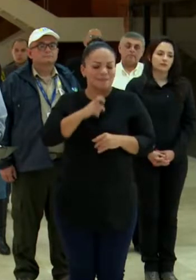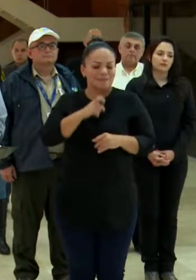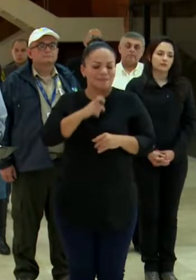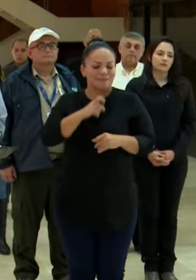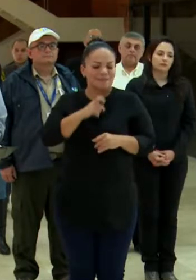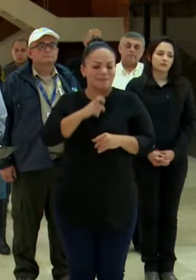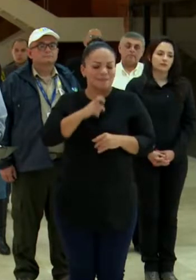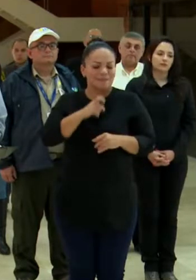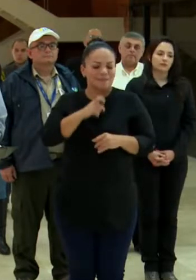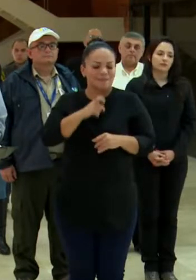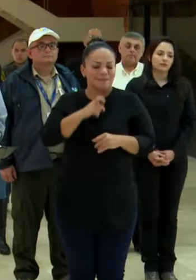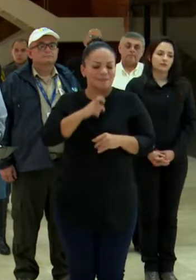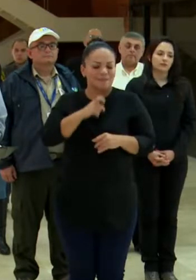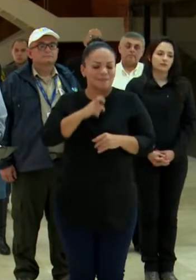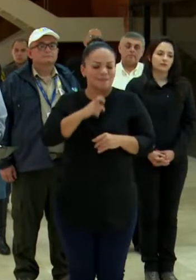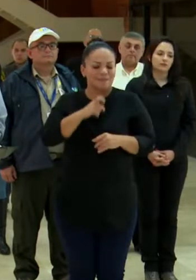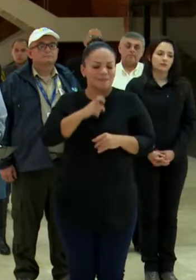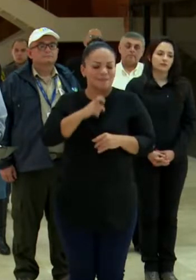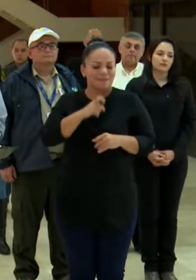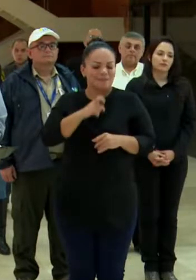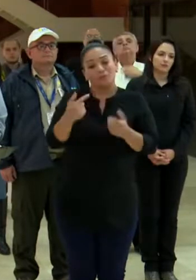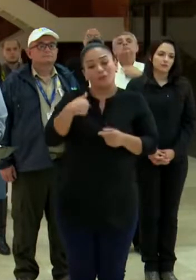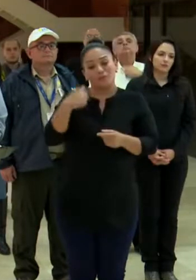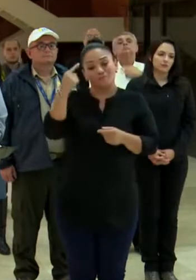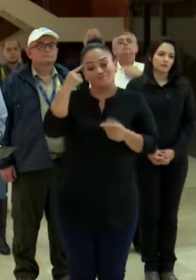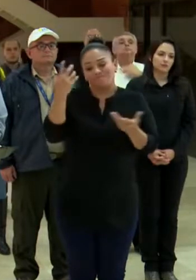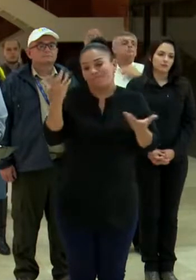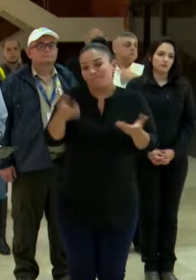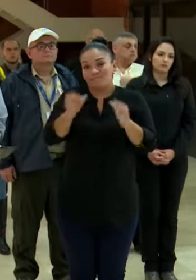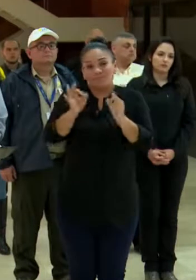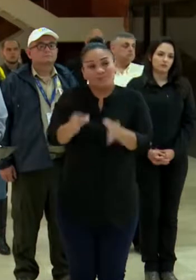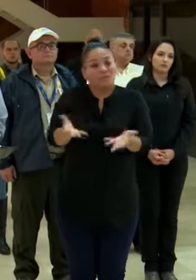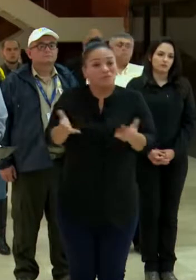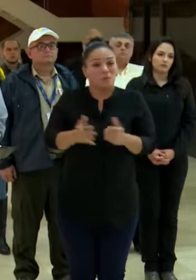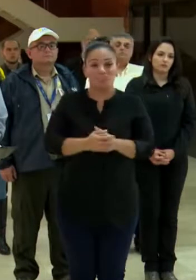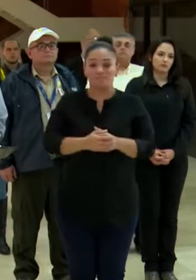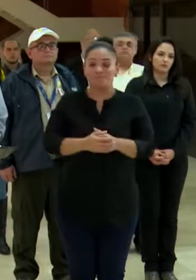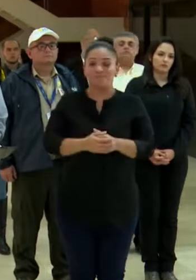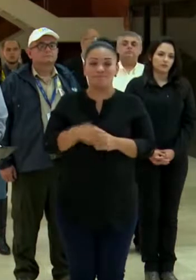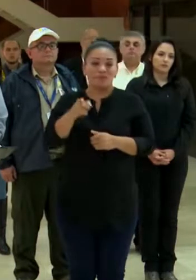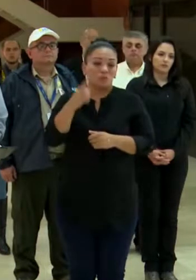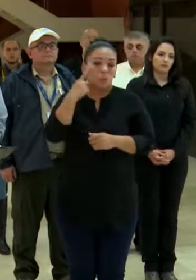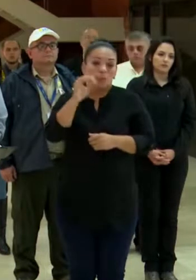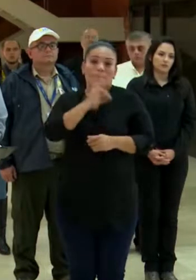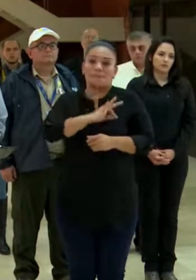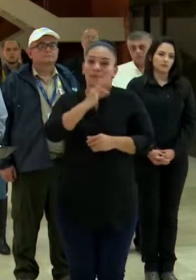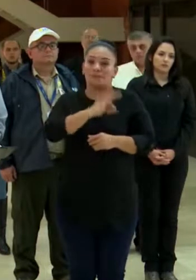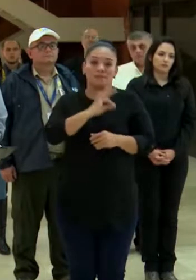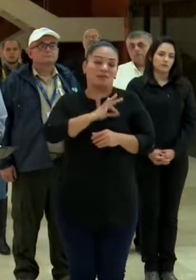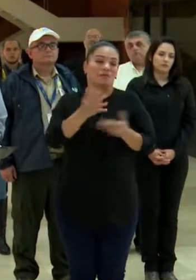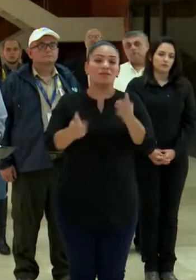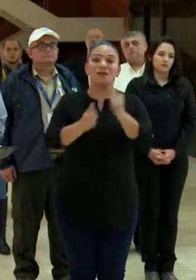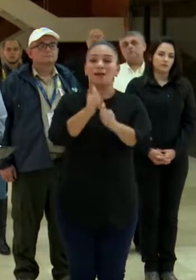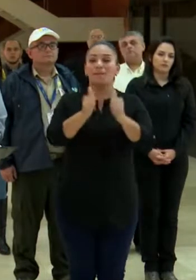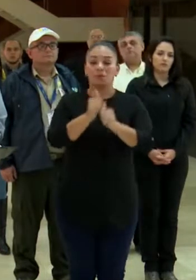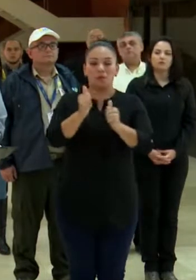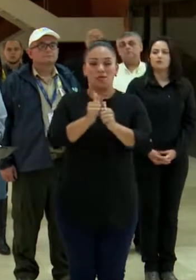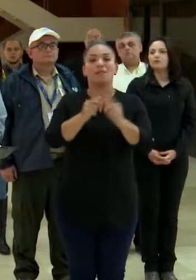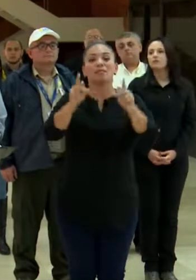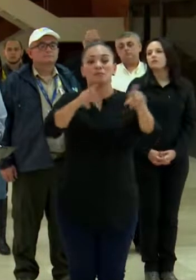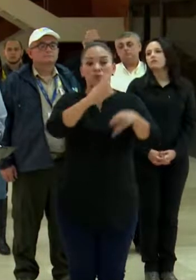mi conciencia que era la decisión que había que tomar por el bien de la mayoría de